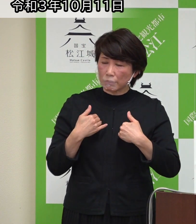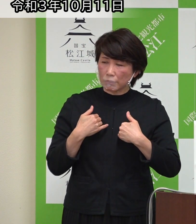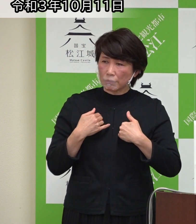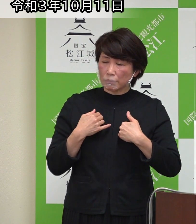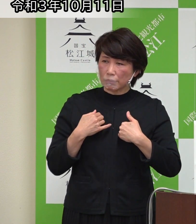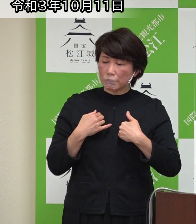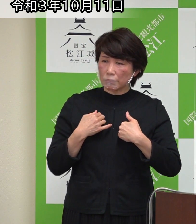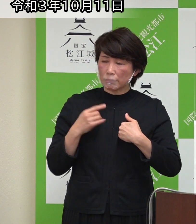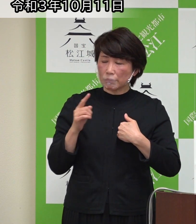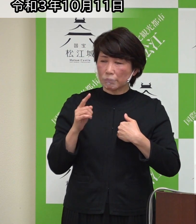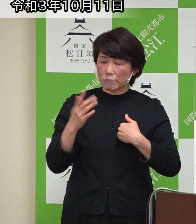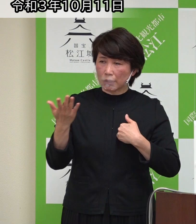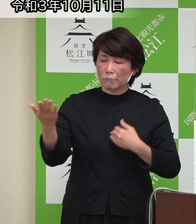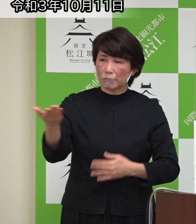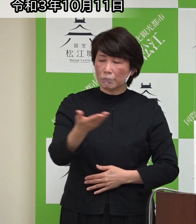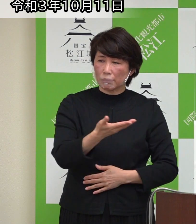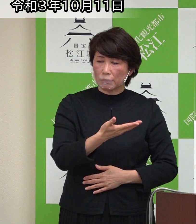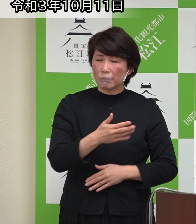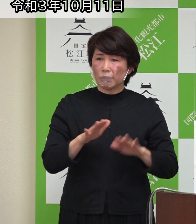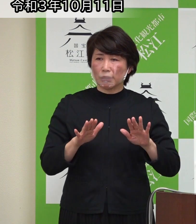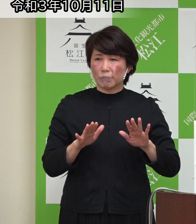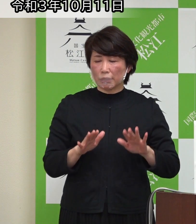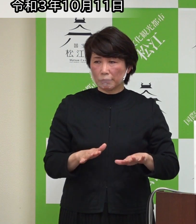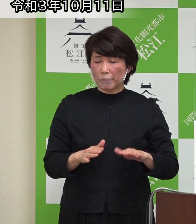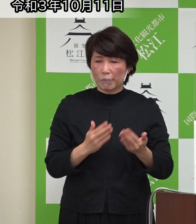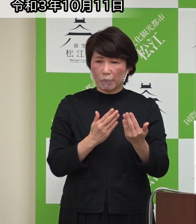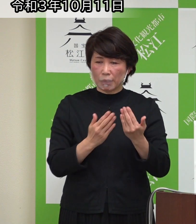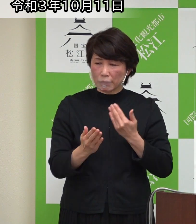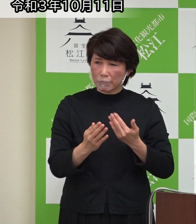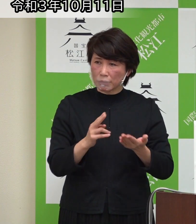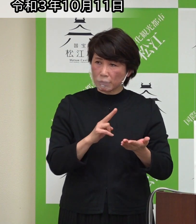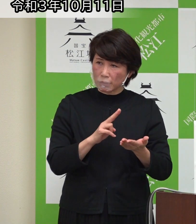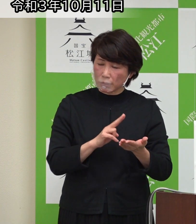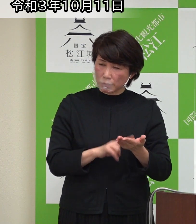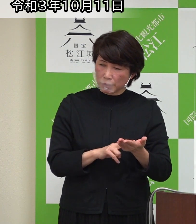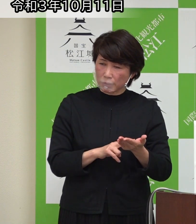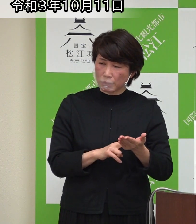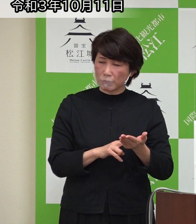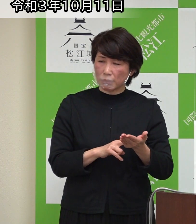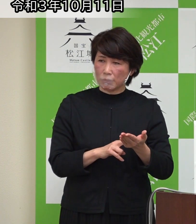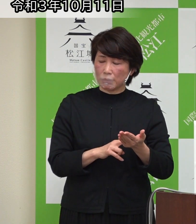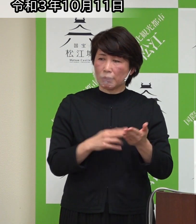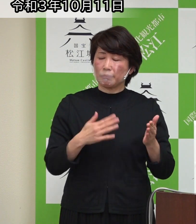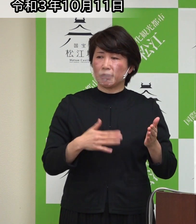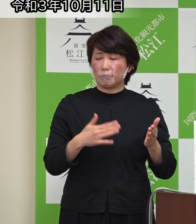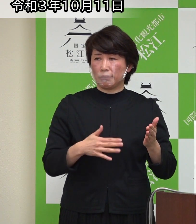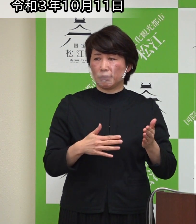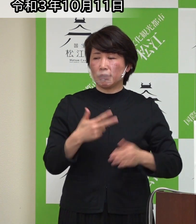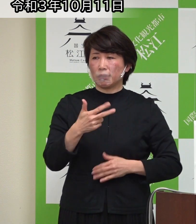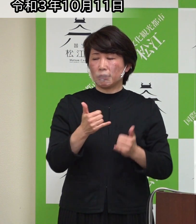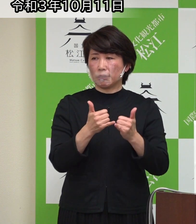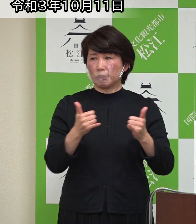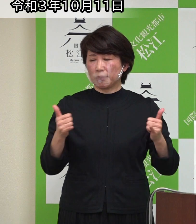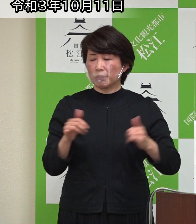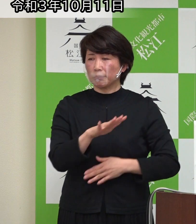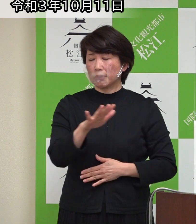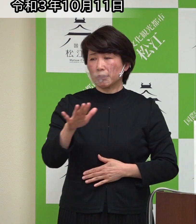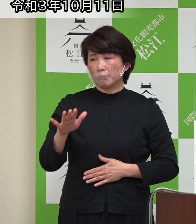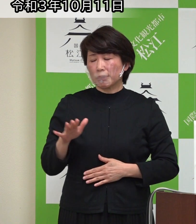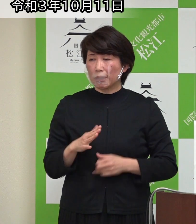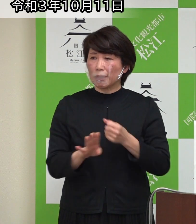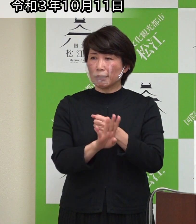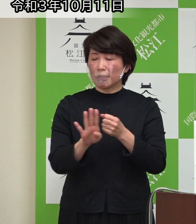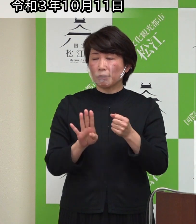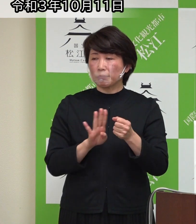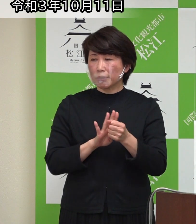ところで何かあの固まった結論というのがあるわけではありません。あの市民の皆さんが、まあ、これはあの原発に対する直接的な意